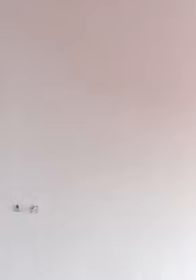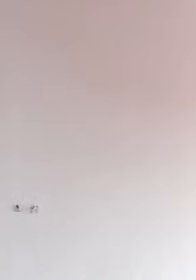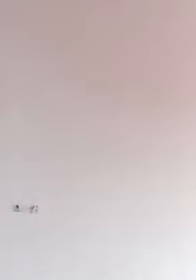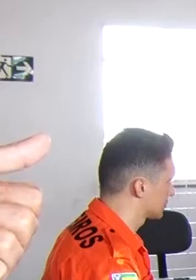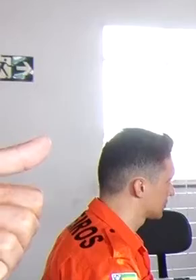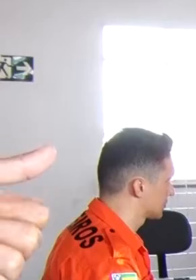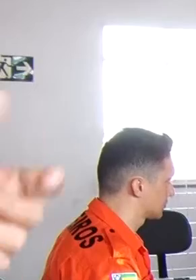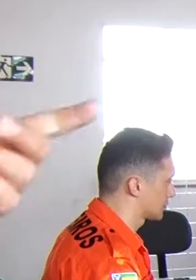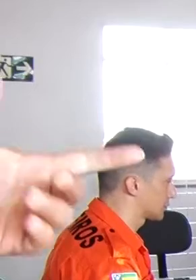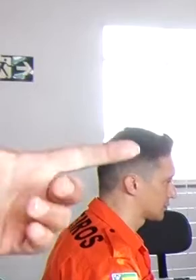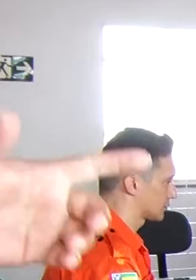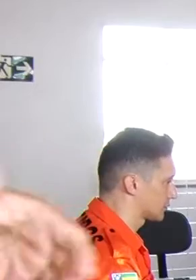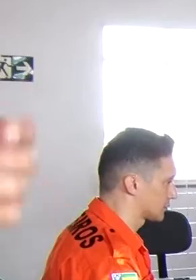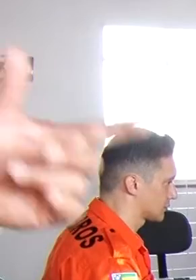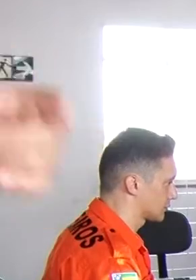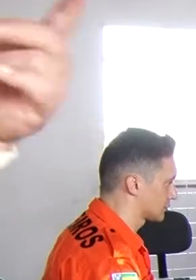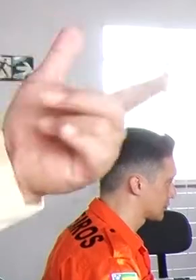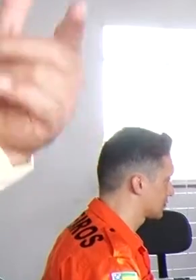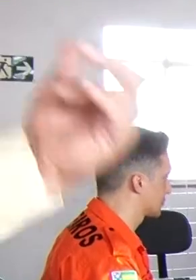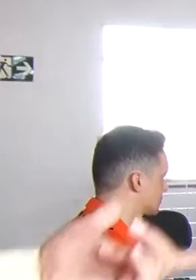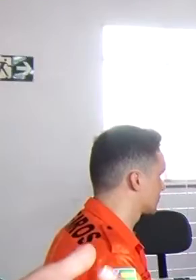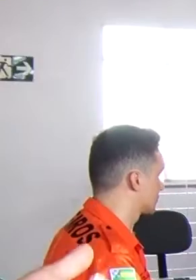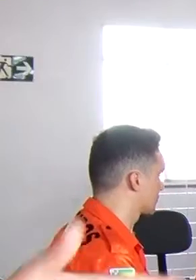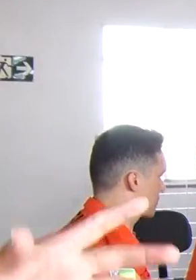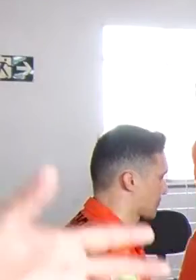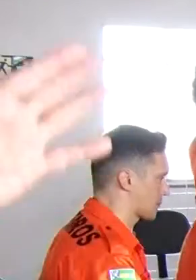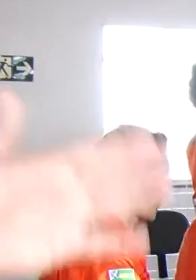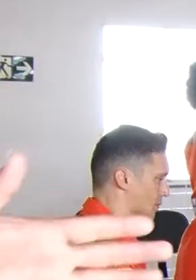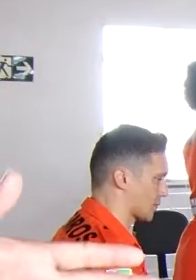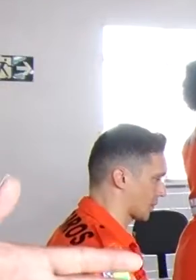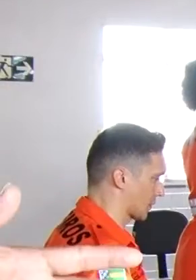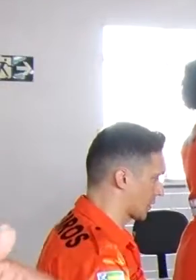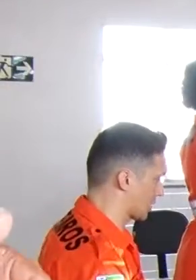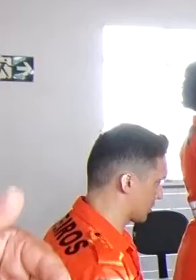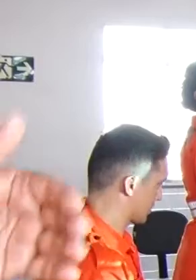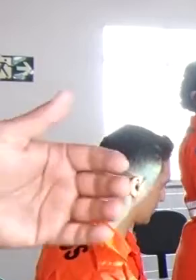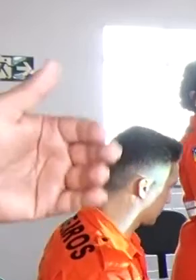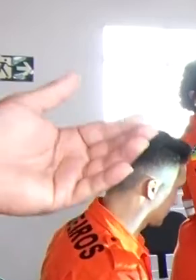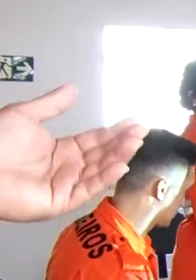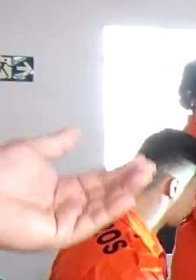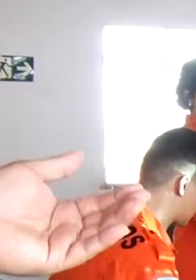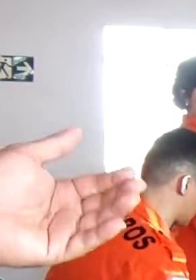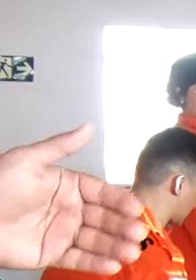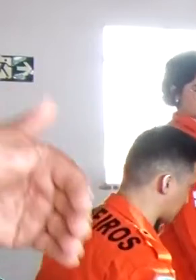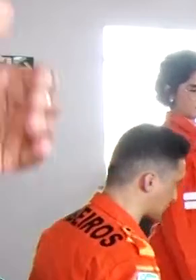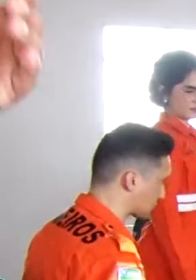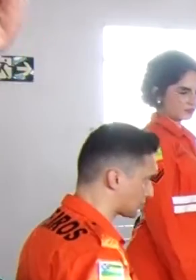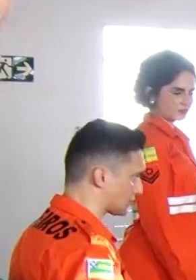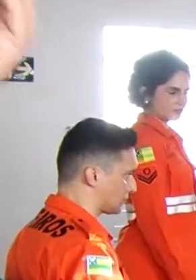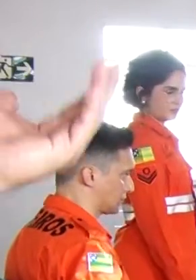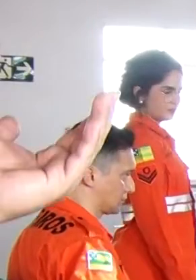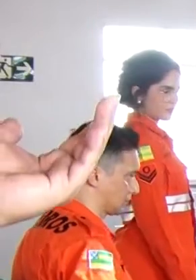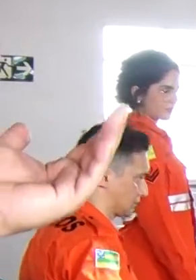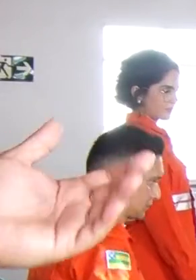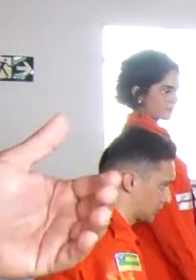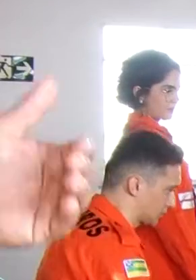volta né a coordenadora pedagógica do ipaese explica que por aqui libras é a primeira língua ensinada aos assistidos